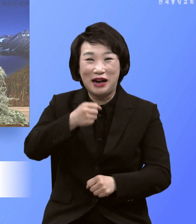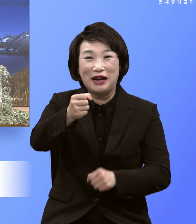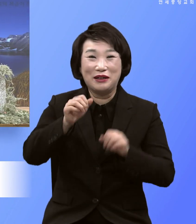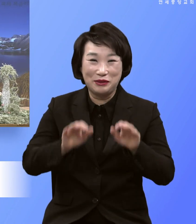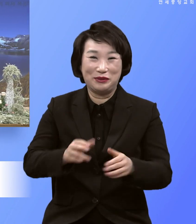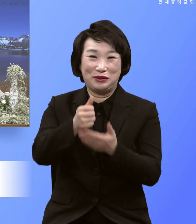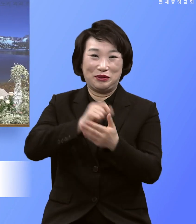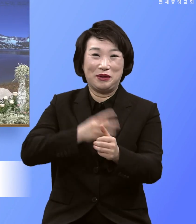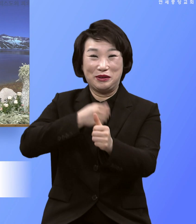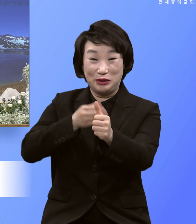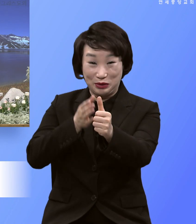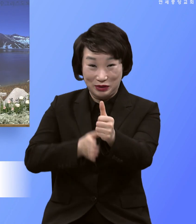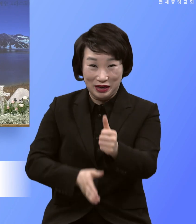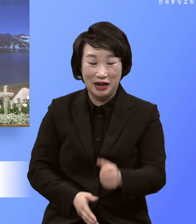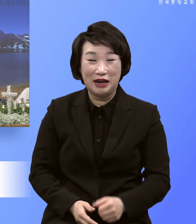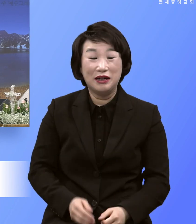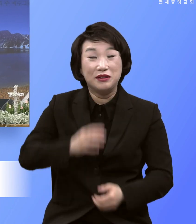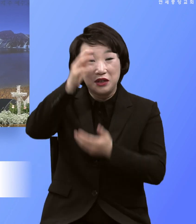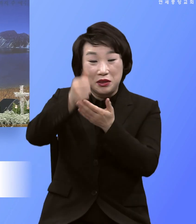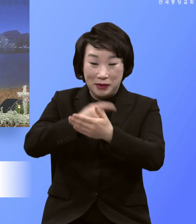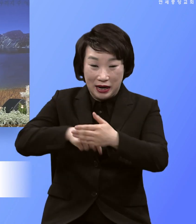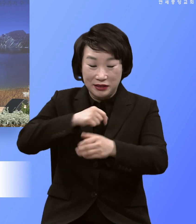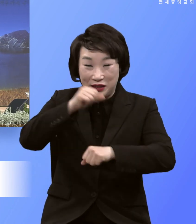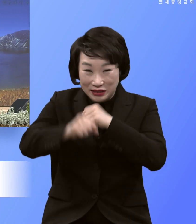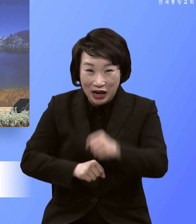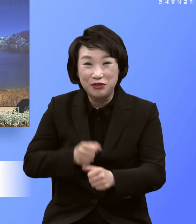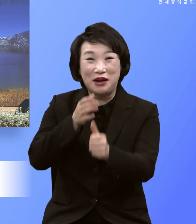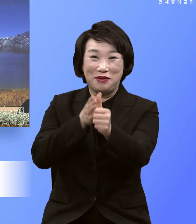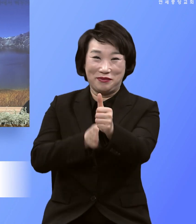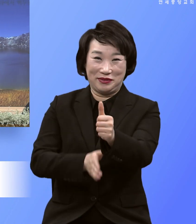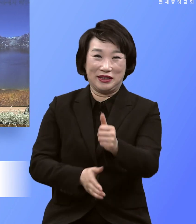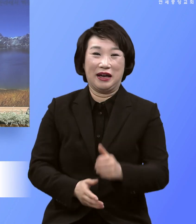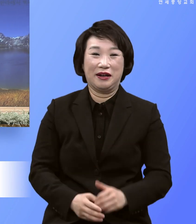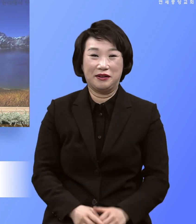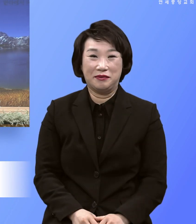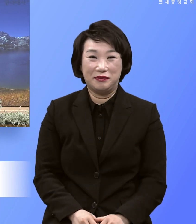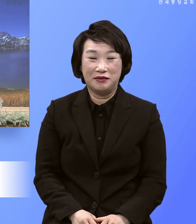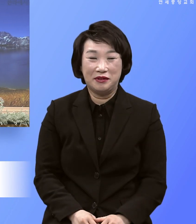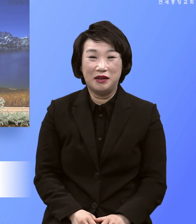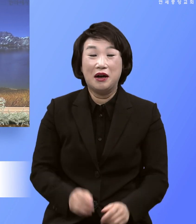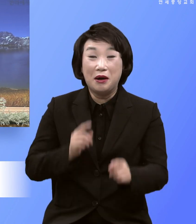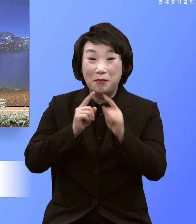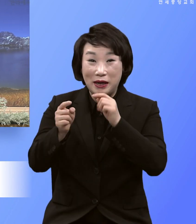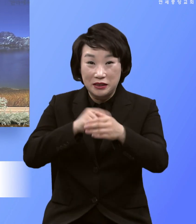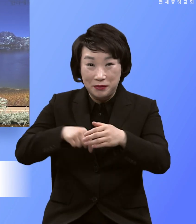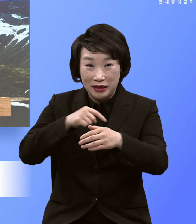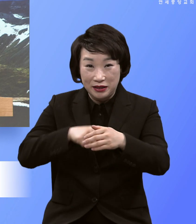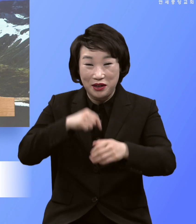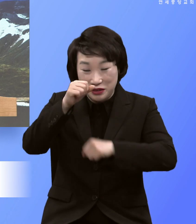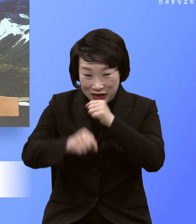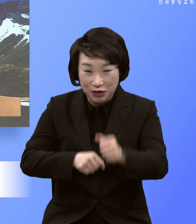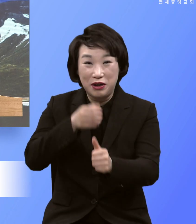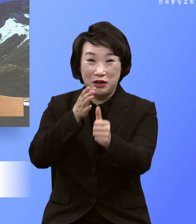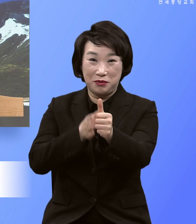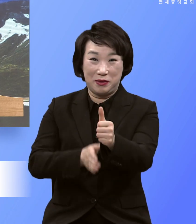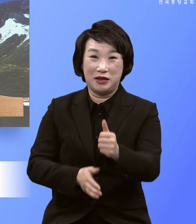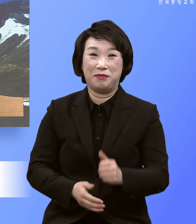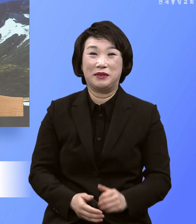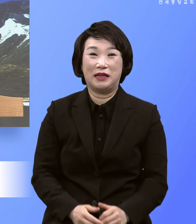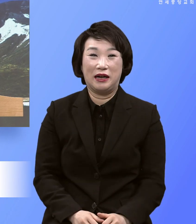원합니다. 성령 안에서 자유하시길 바랍니다. 말씀 안에서 자유하시길